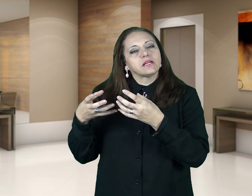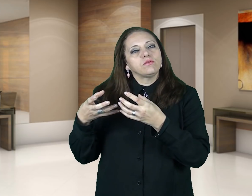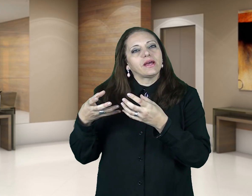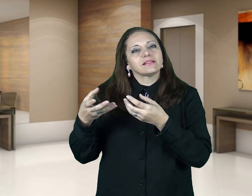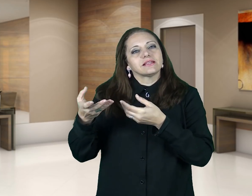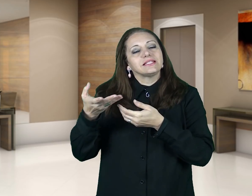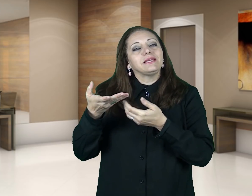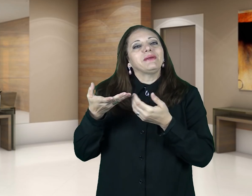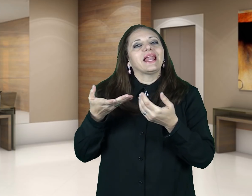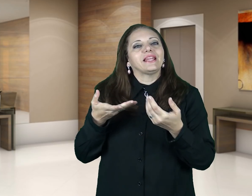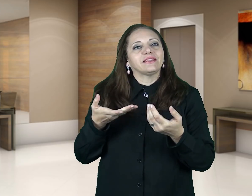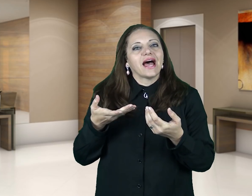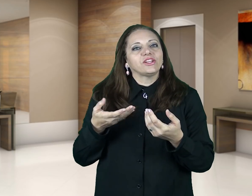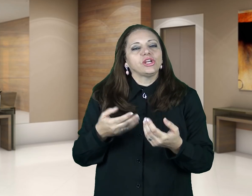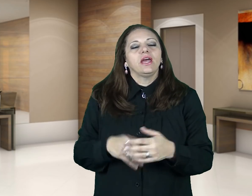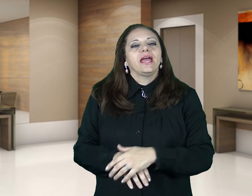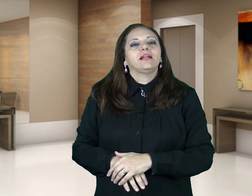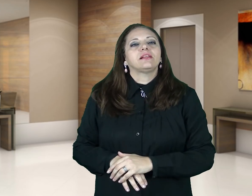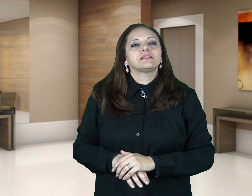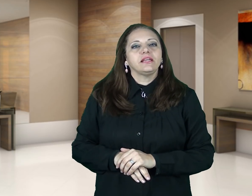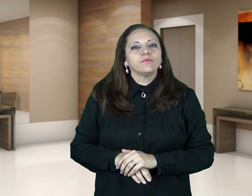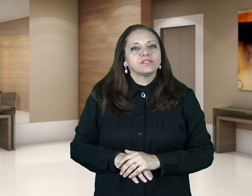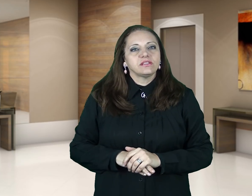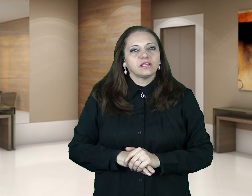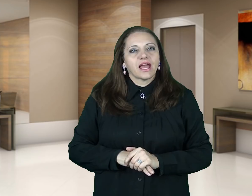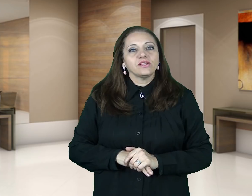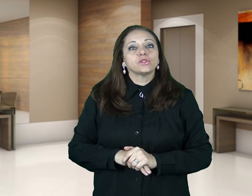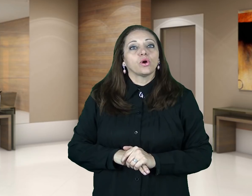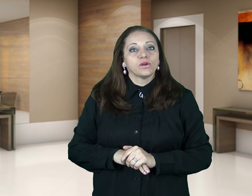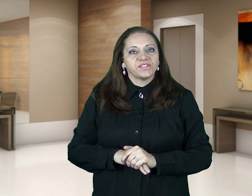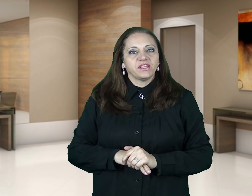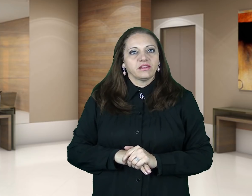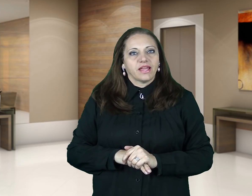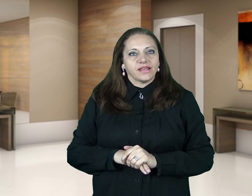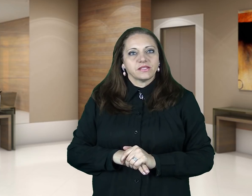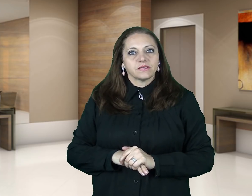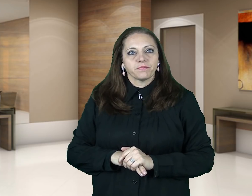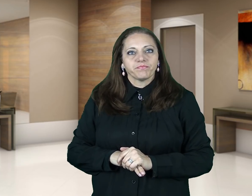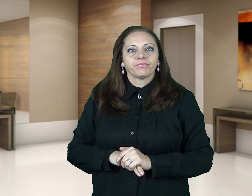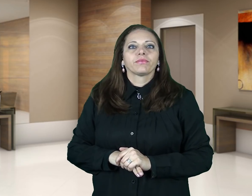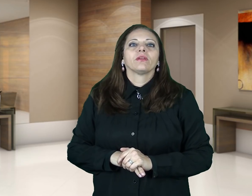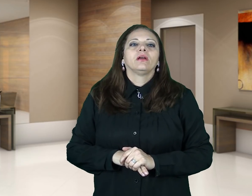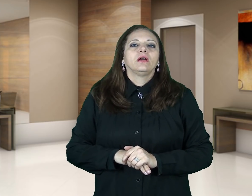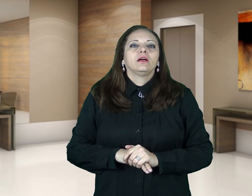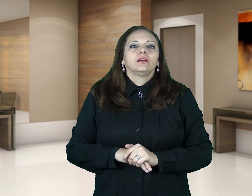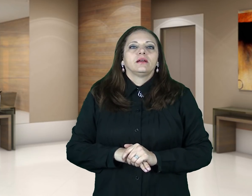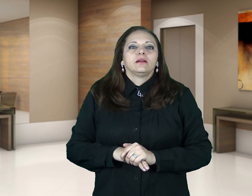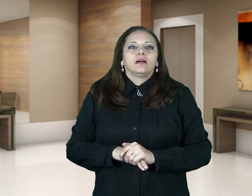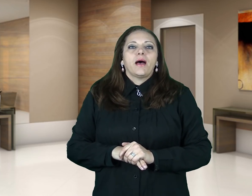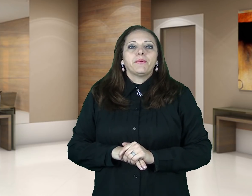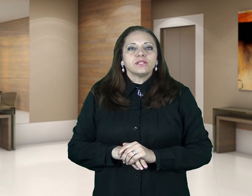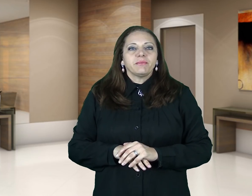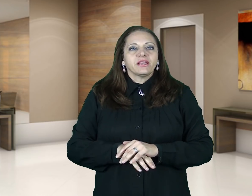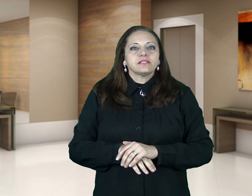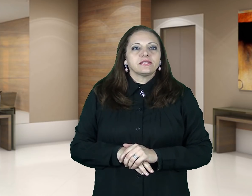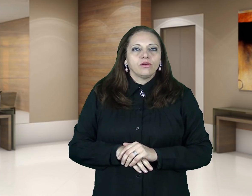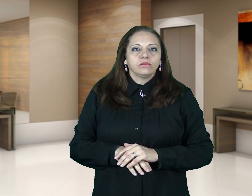aproximação, essa similaridade entre as línguas de sinais ocidentais. A próxima questão